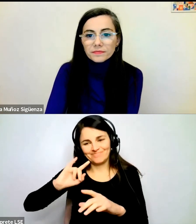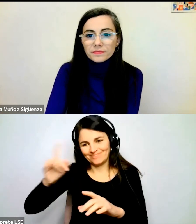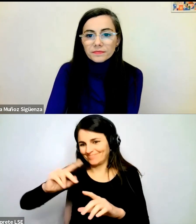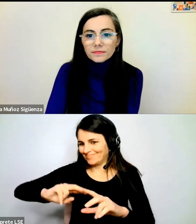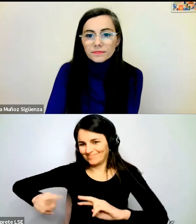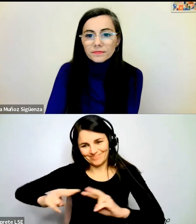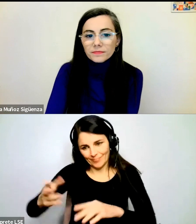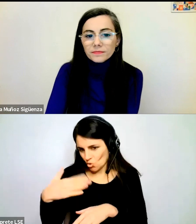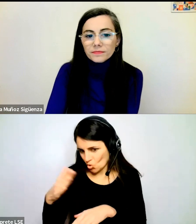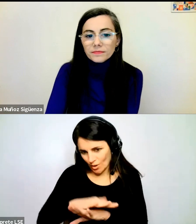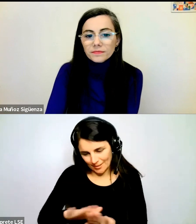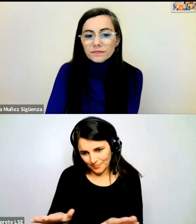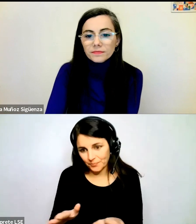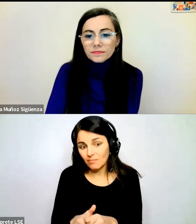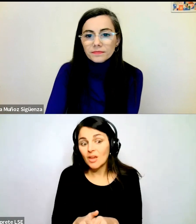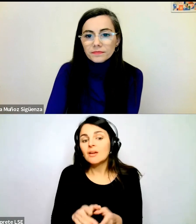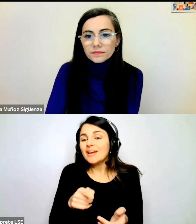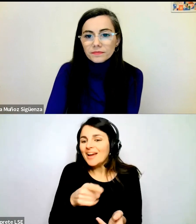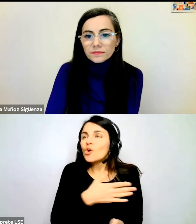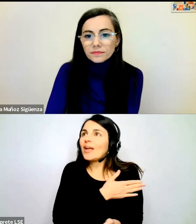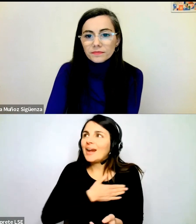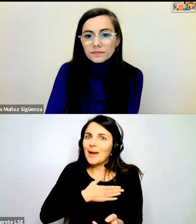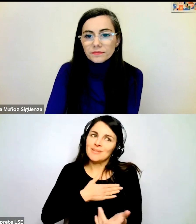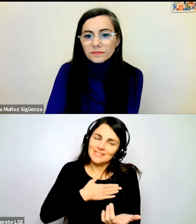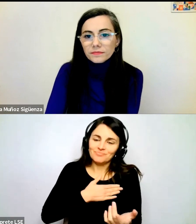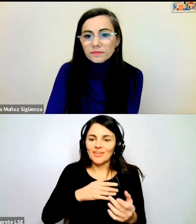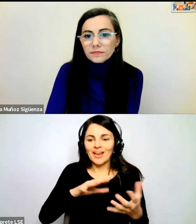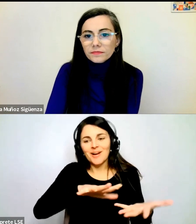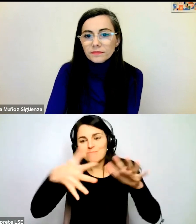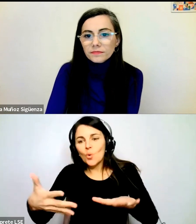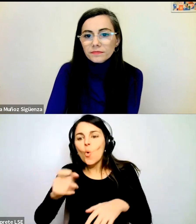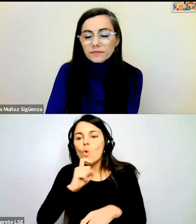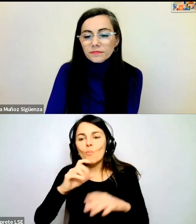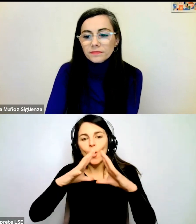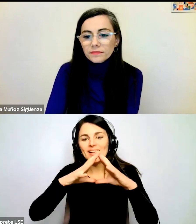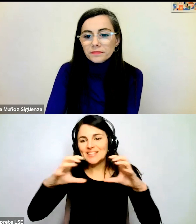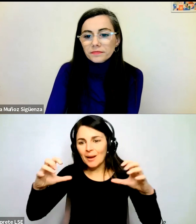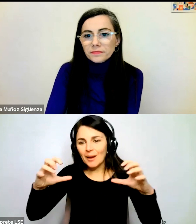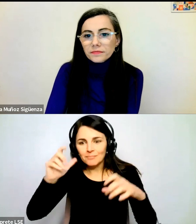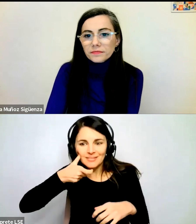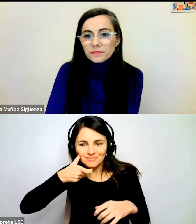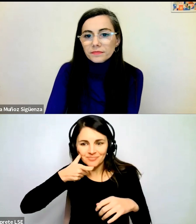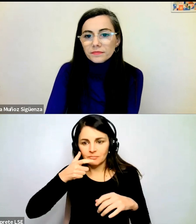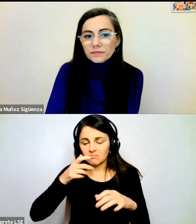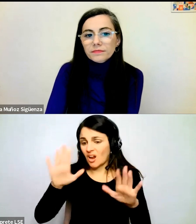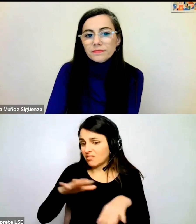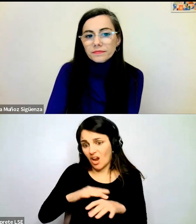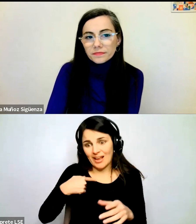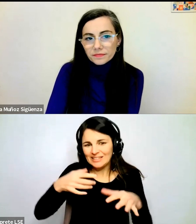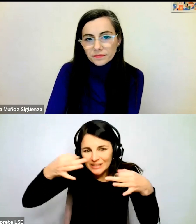sí que lo querían hacer a través de Skype, pero Skype no cumple los requisitos mínimos de seguridad para